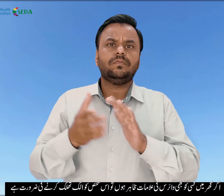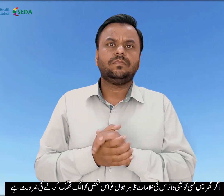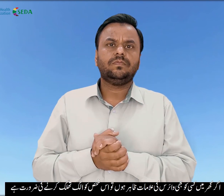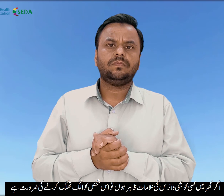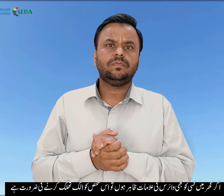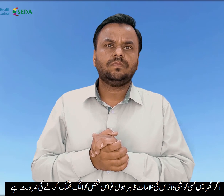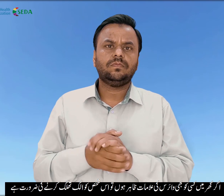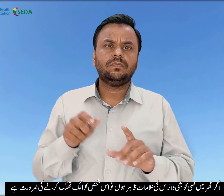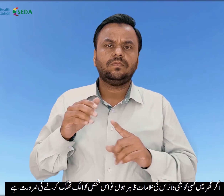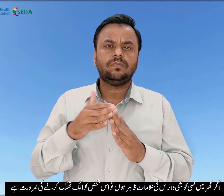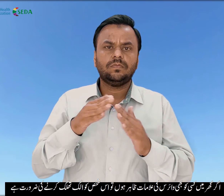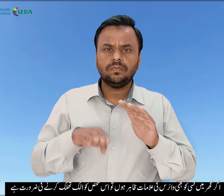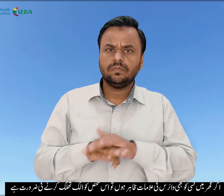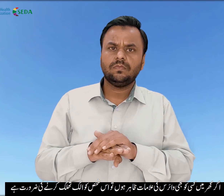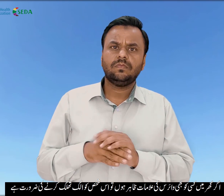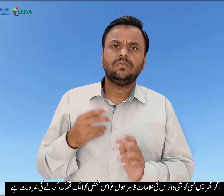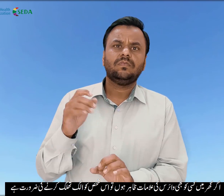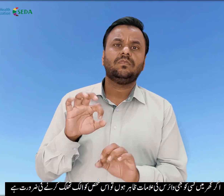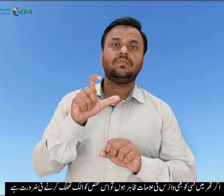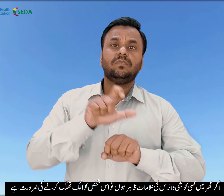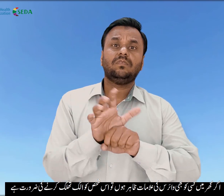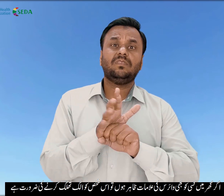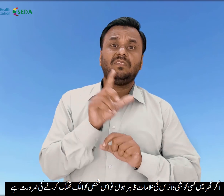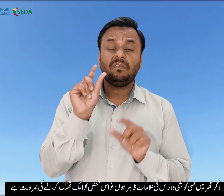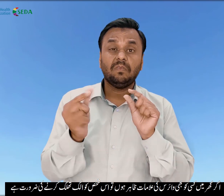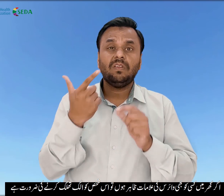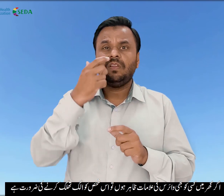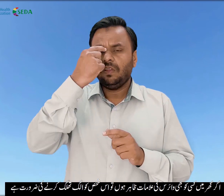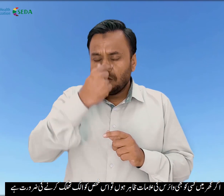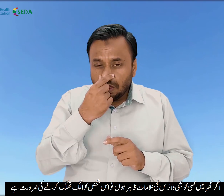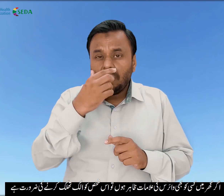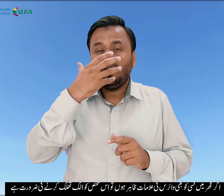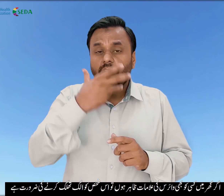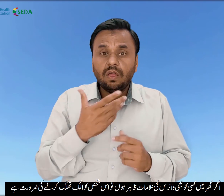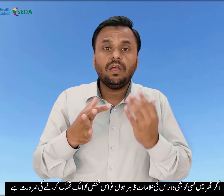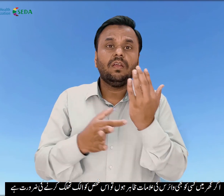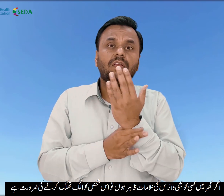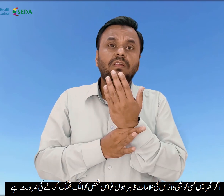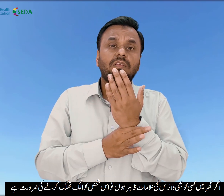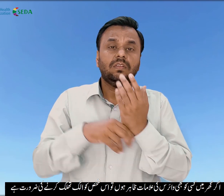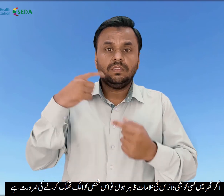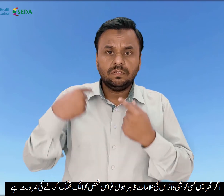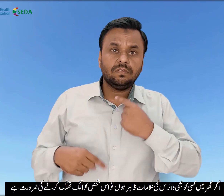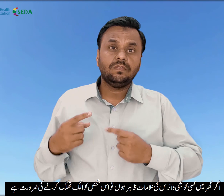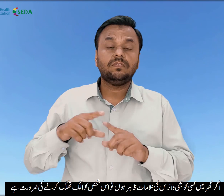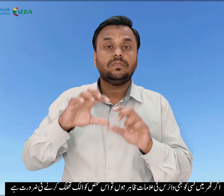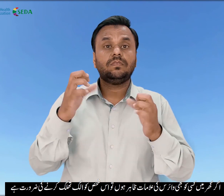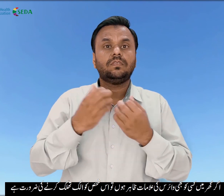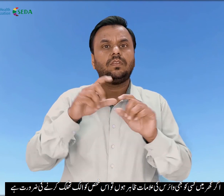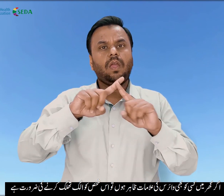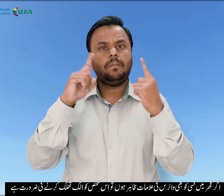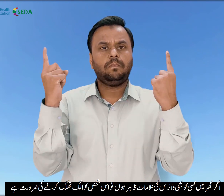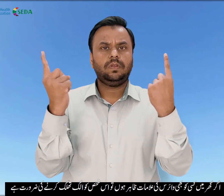اگر گھر میں کسی کو بھی وائرس کی علامات ظاہر ہوں تو اس شخص کو الگ تھلگ کرنے کی ضرورت